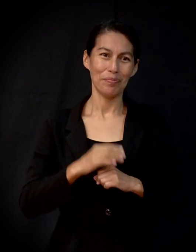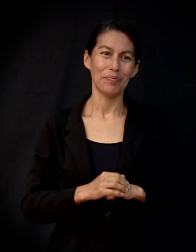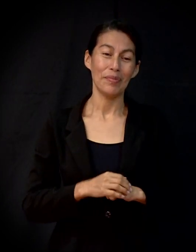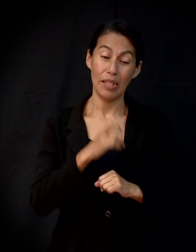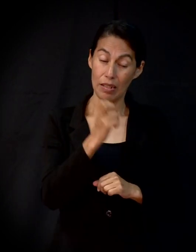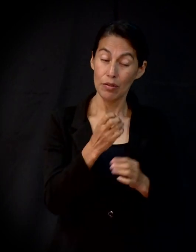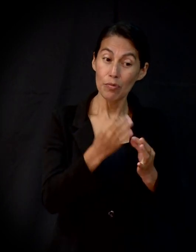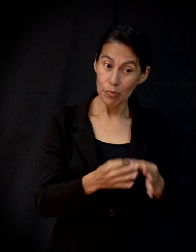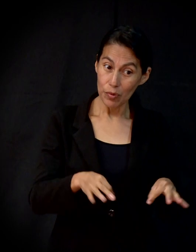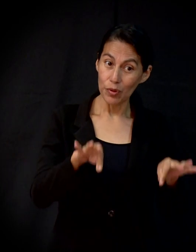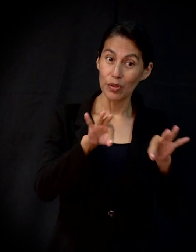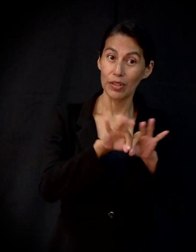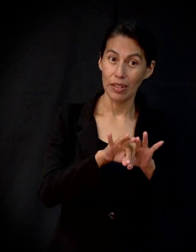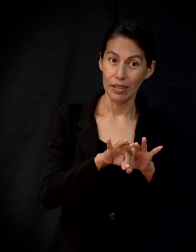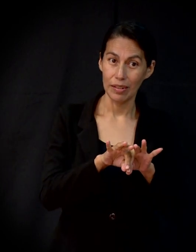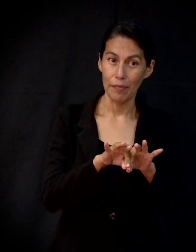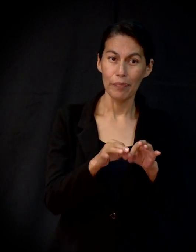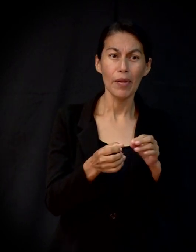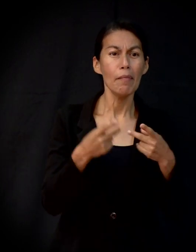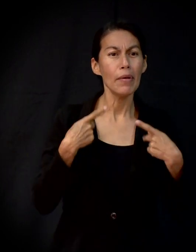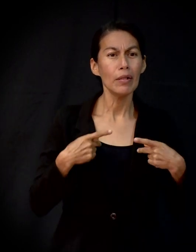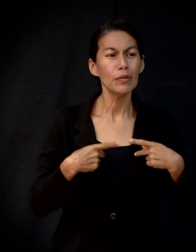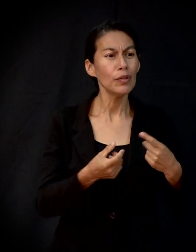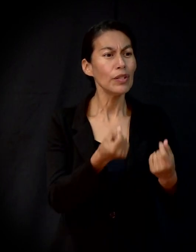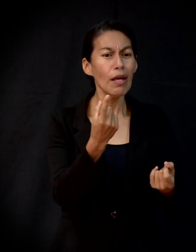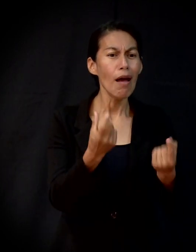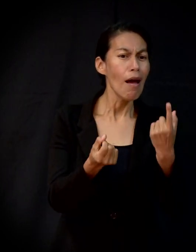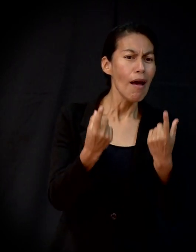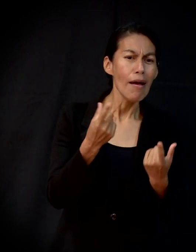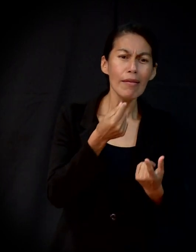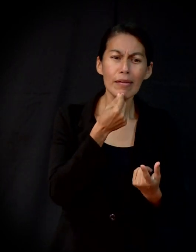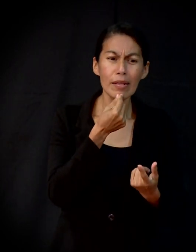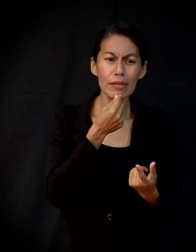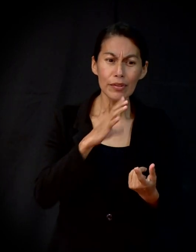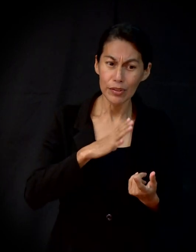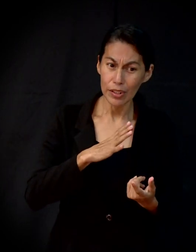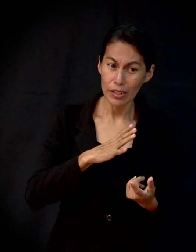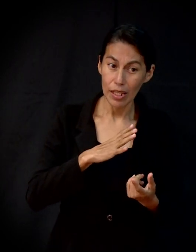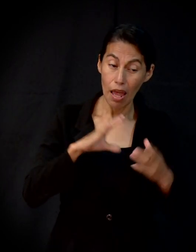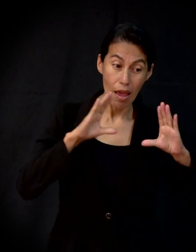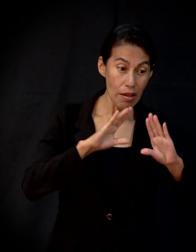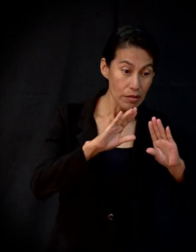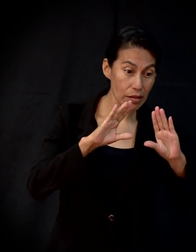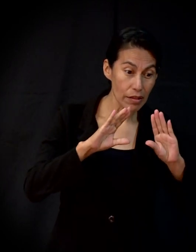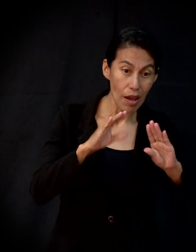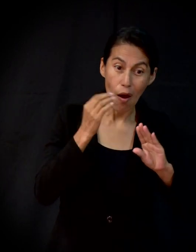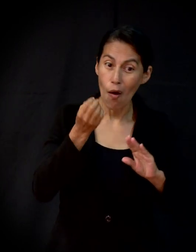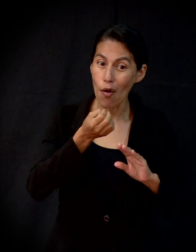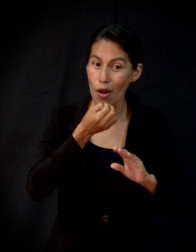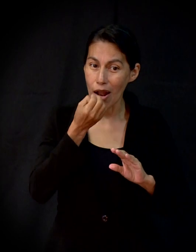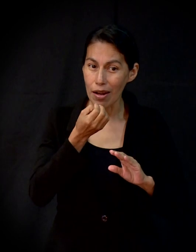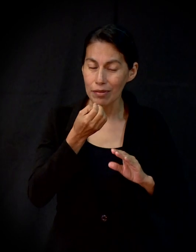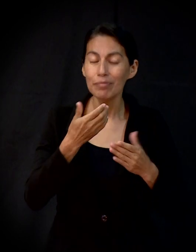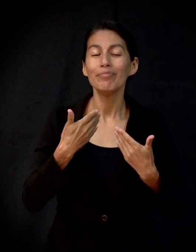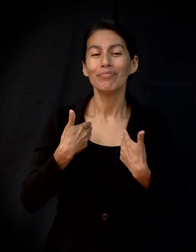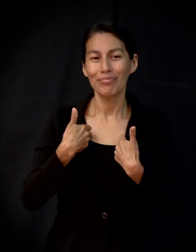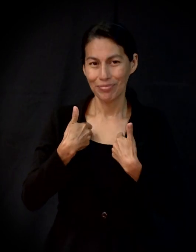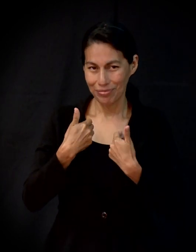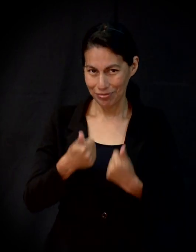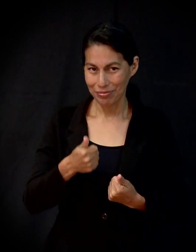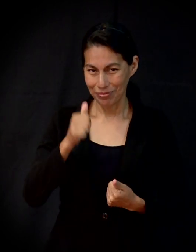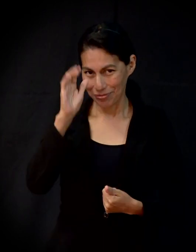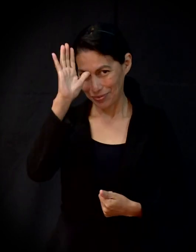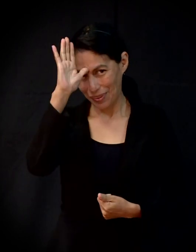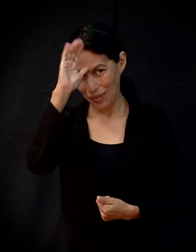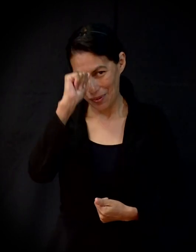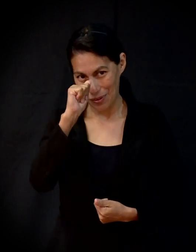general son importantes. Aquellas personas que tienen niños y les están enseñando a orar,